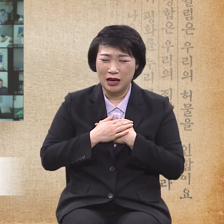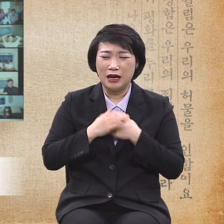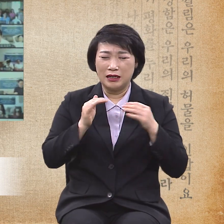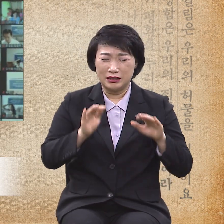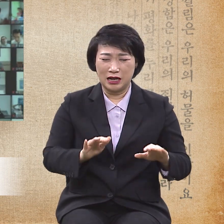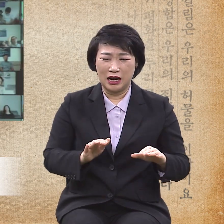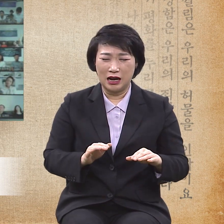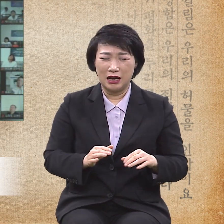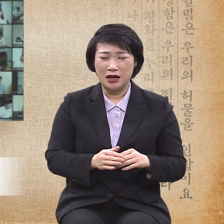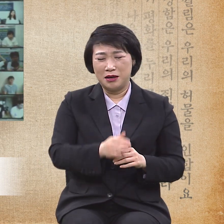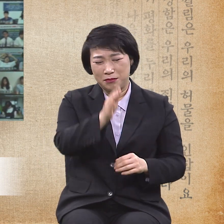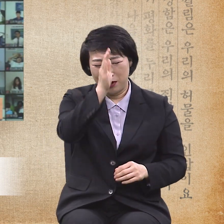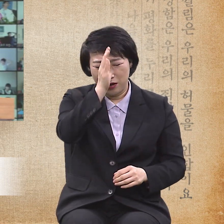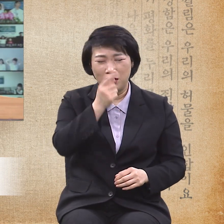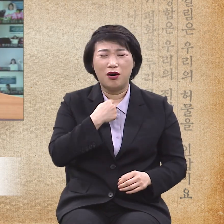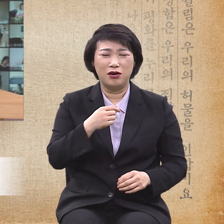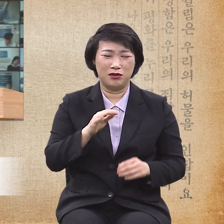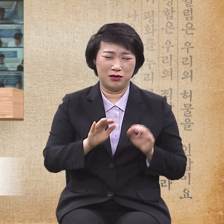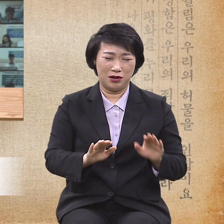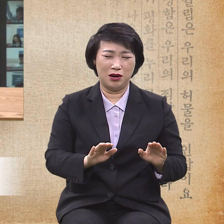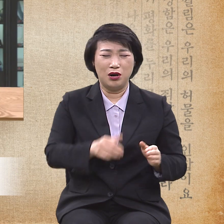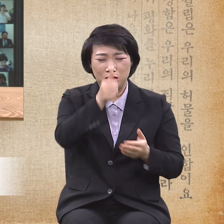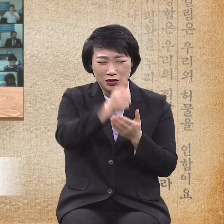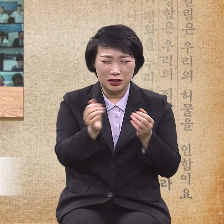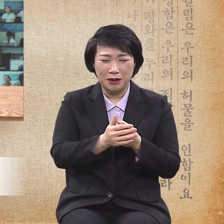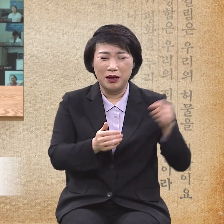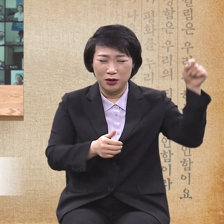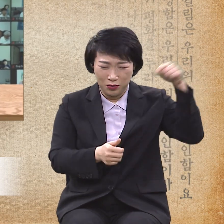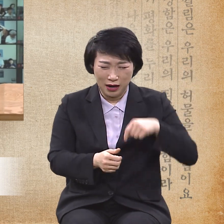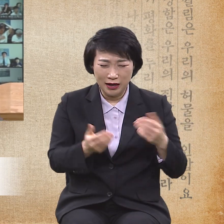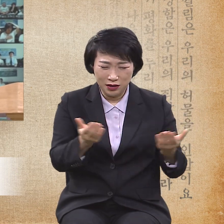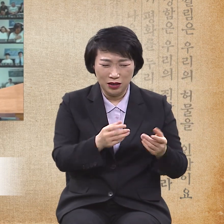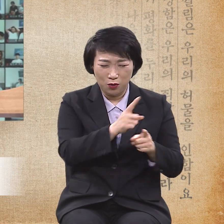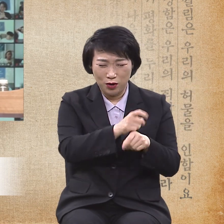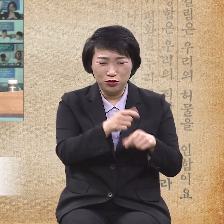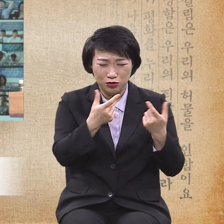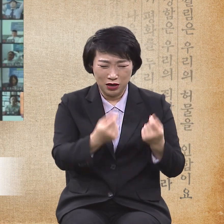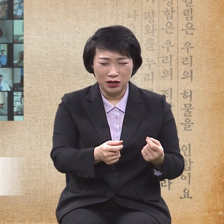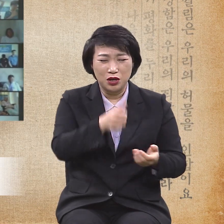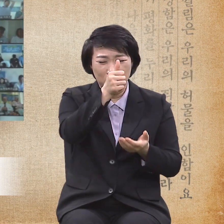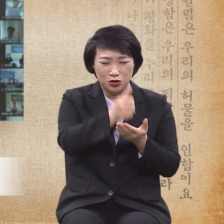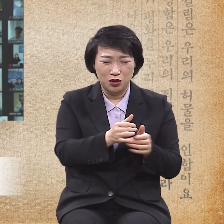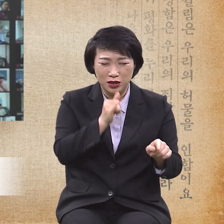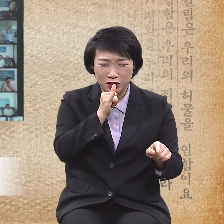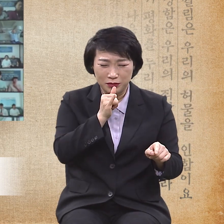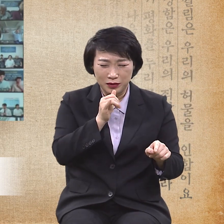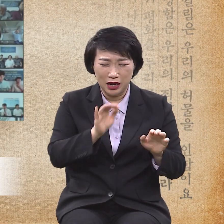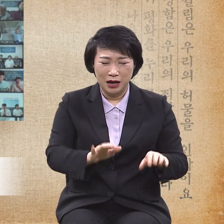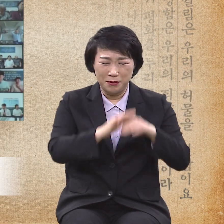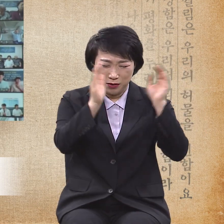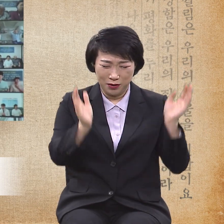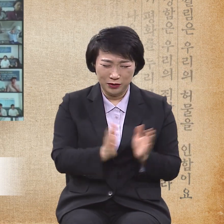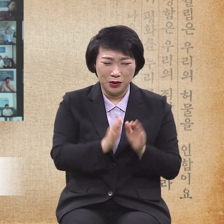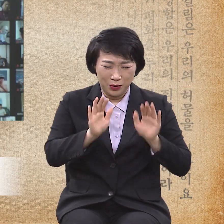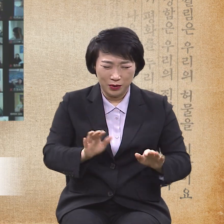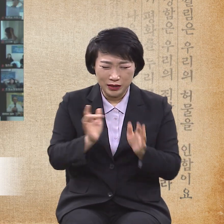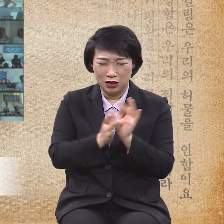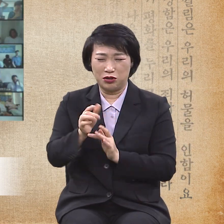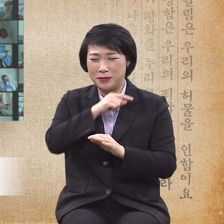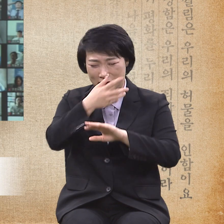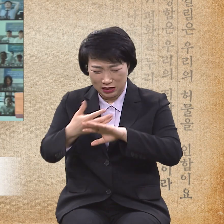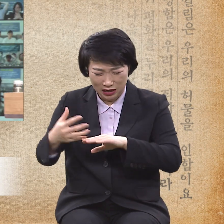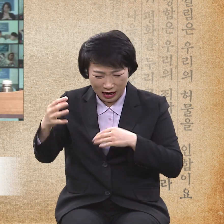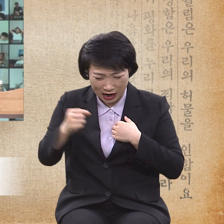몸이 질병에 걸려 죄로 들어와 역사하는 원수 같은 죄야, 너는 오늘 예수님을